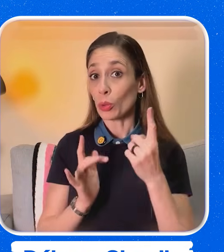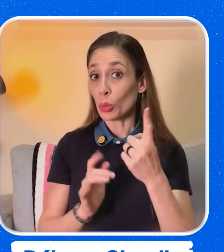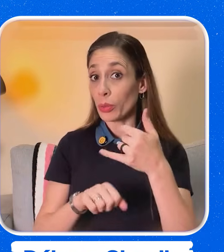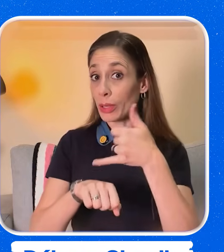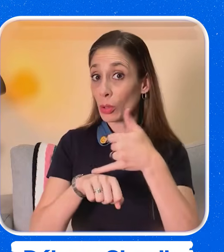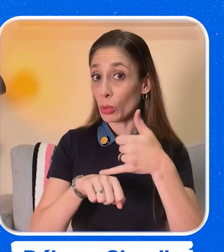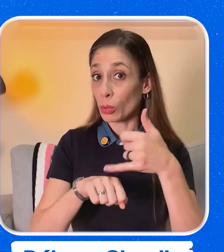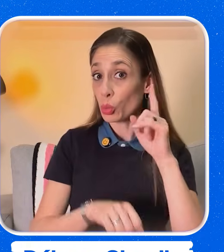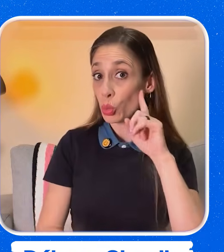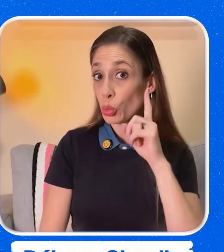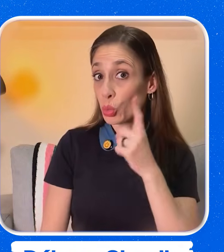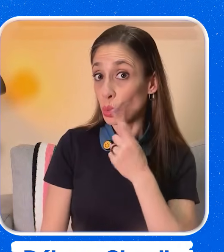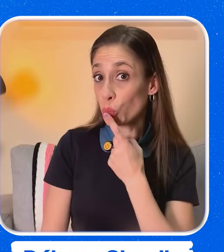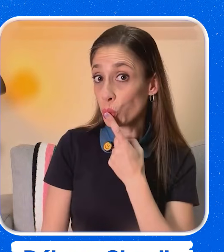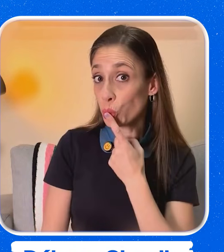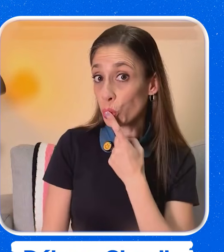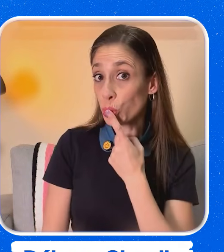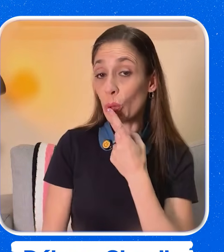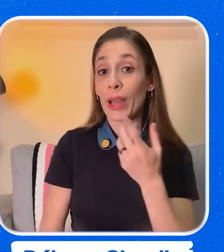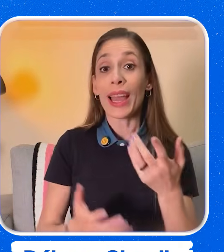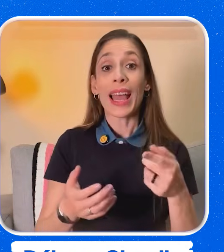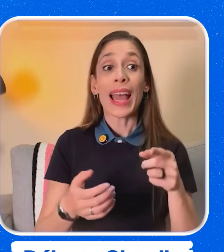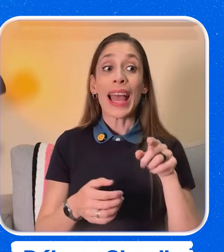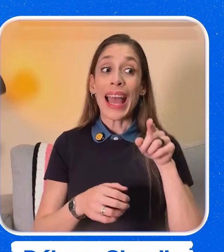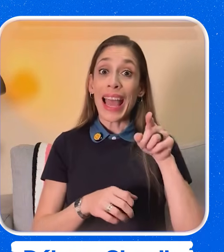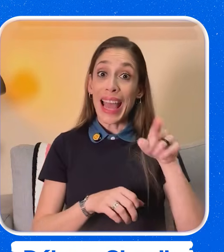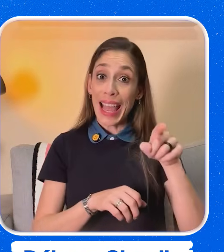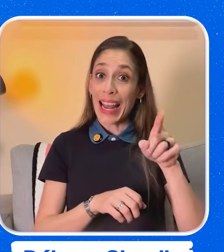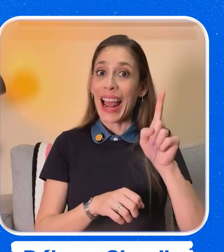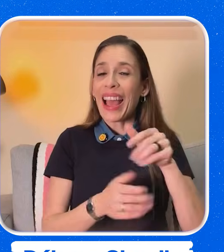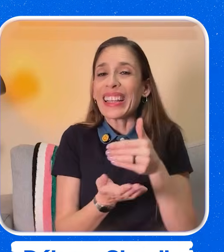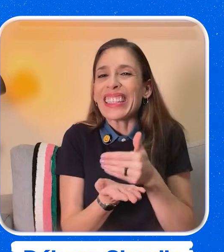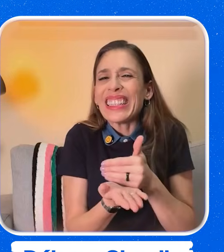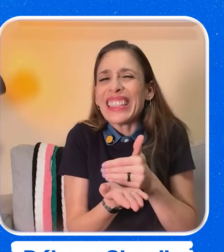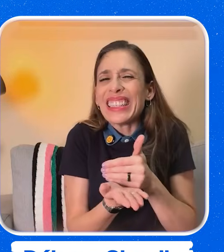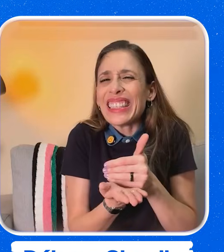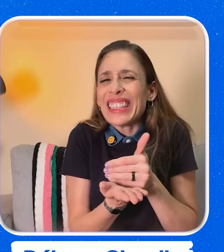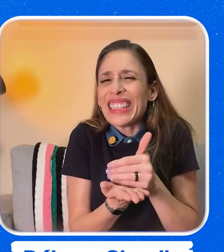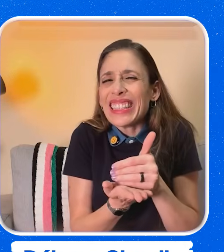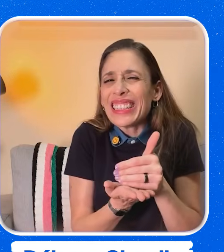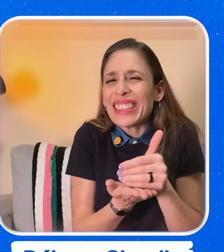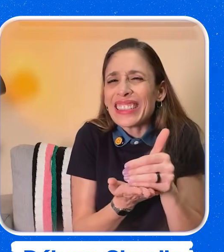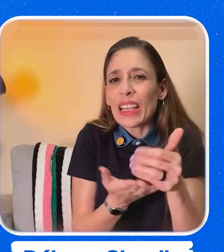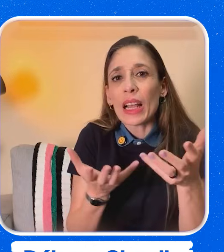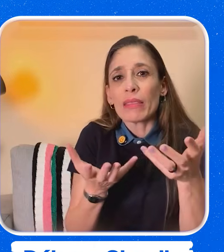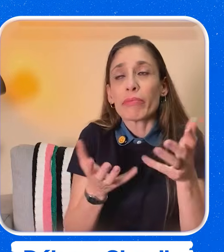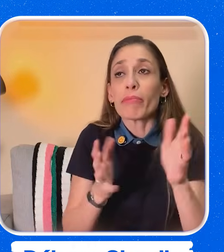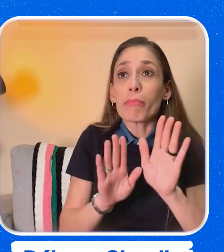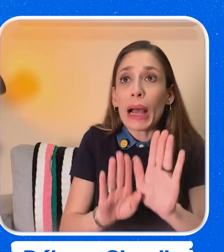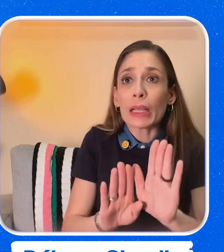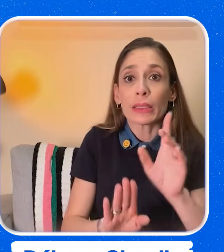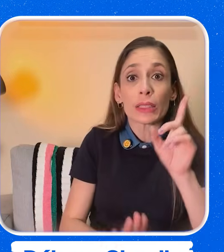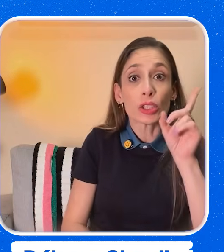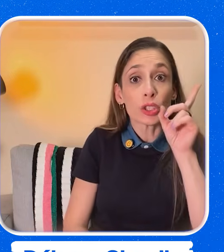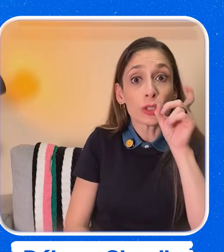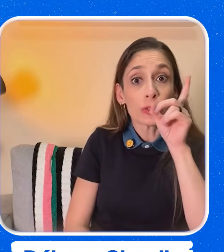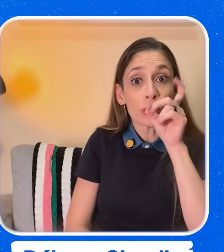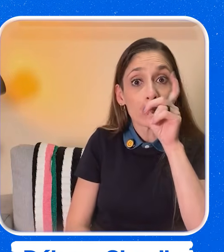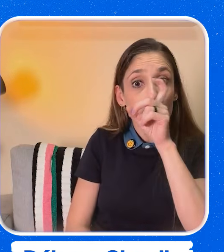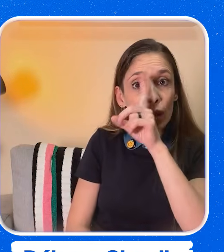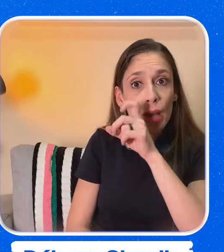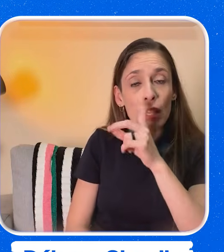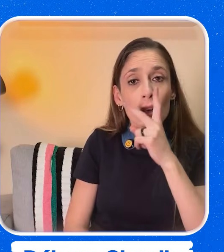surdo que ele quer aprender tatuagem comigo. Ele é iniciante, porém ele está tendo dificuldades na